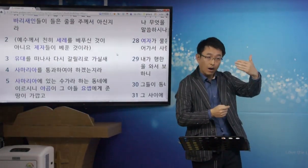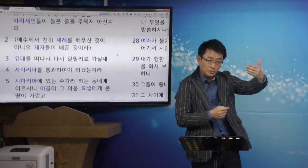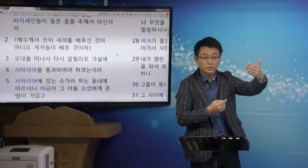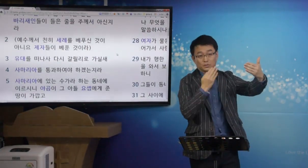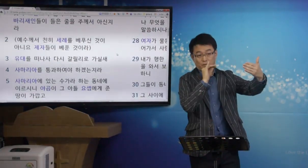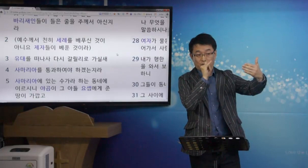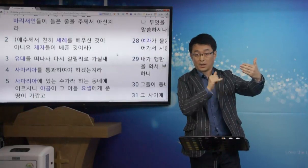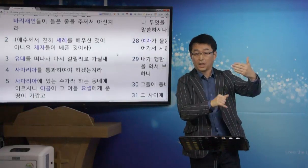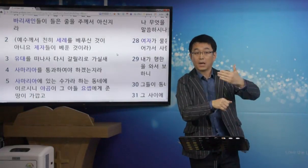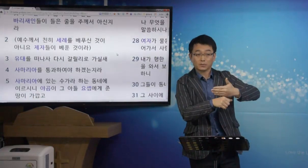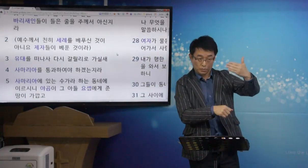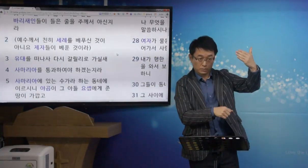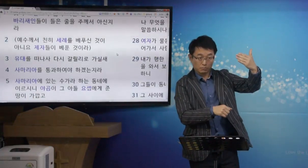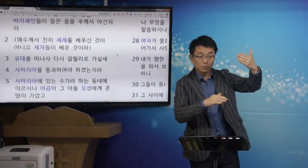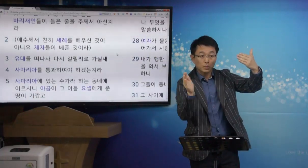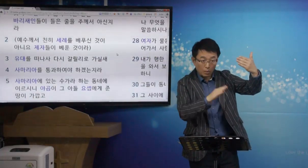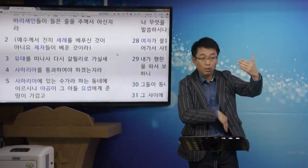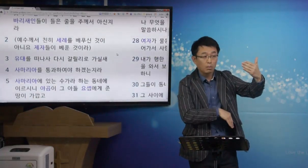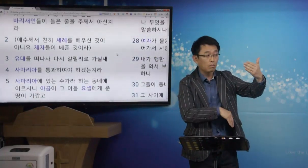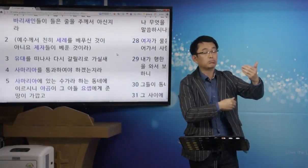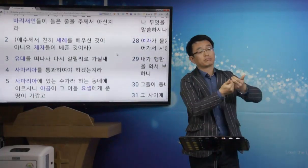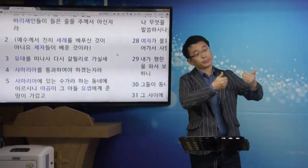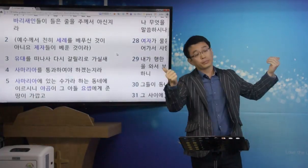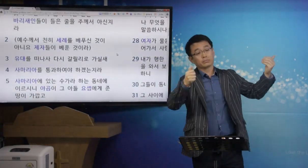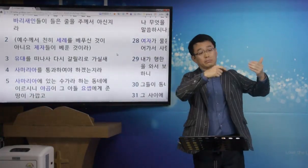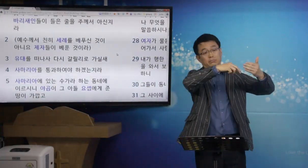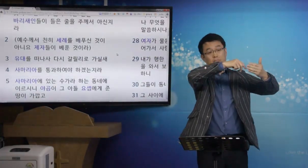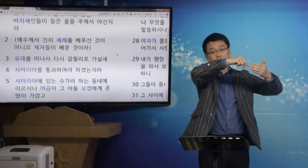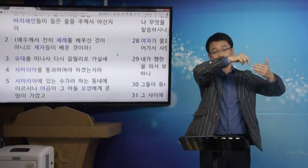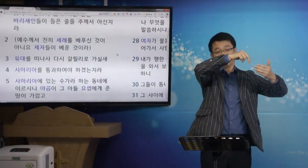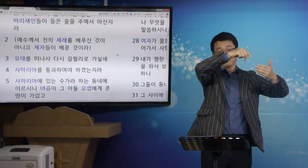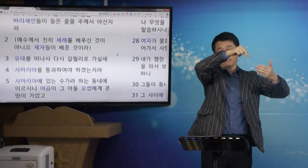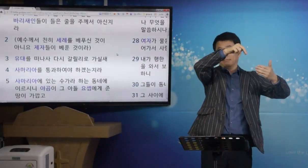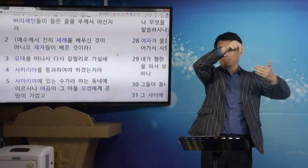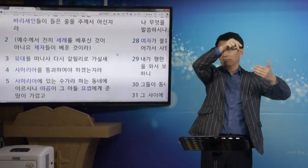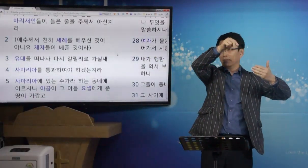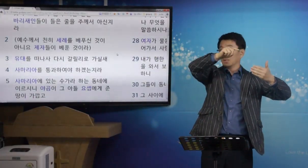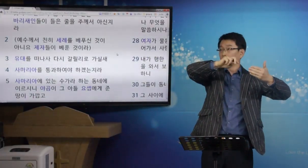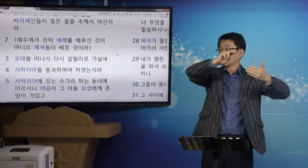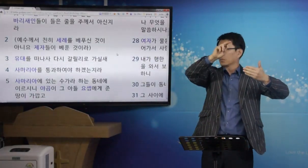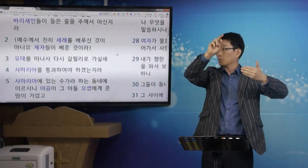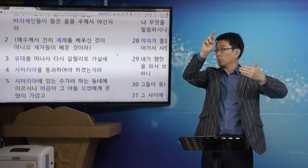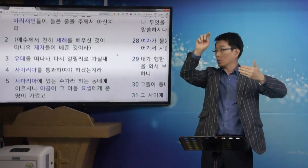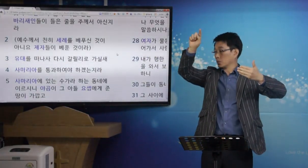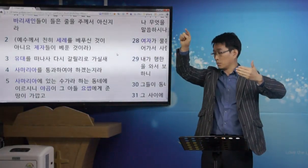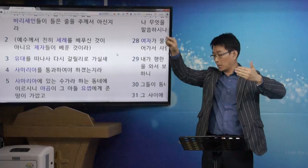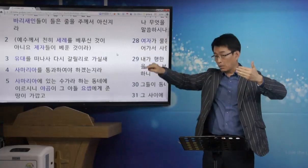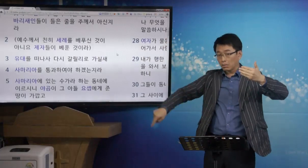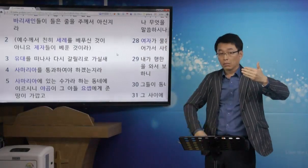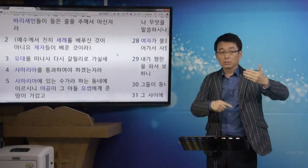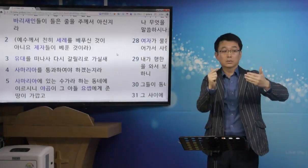생각하면 9시 정도라고 하면 세례를 베풀고 길을 떠나서